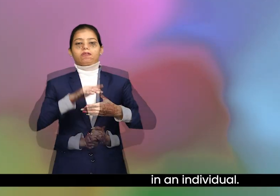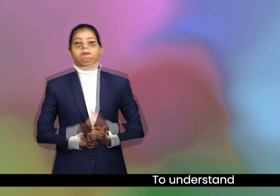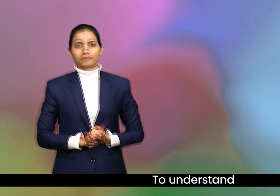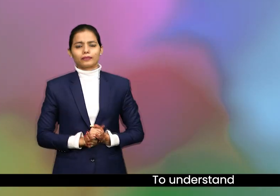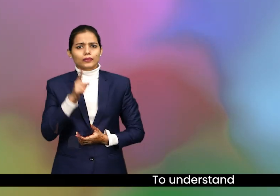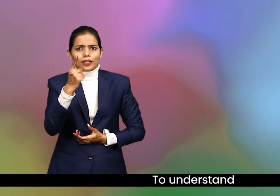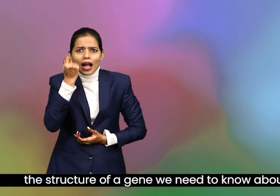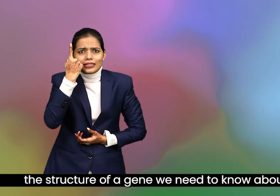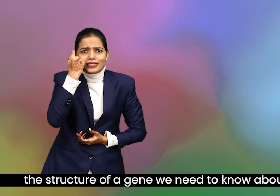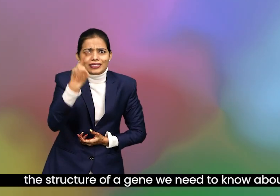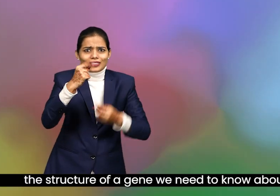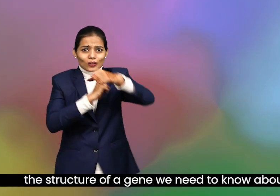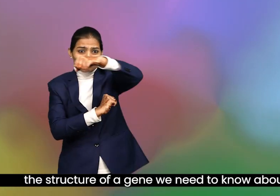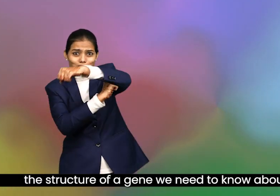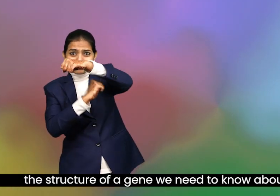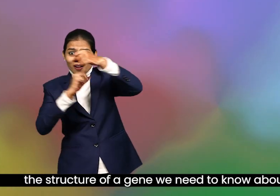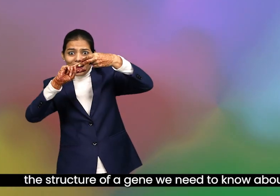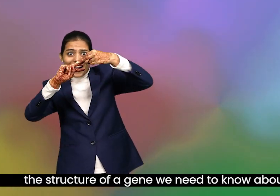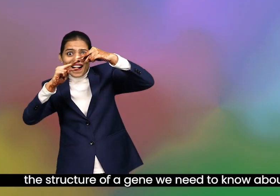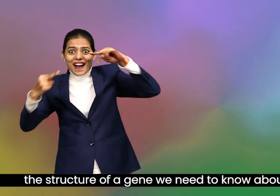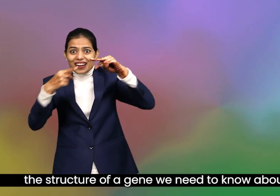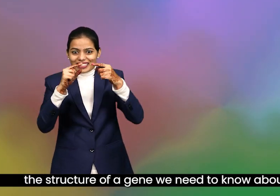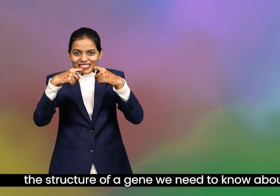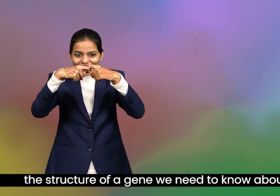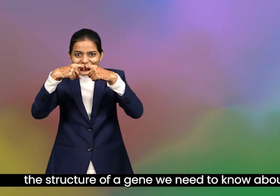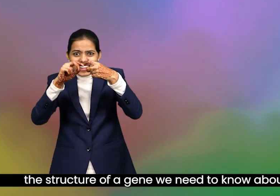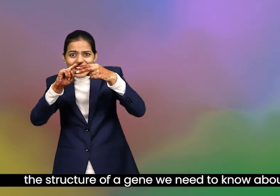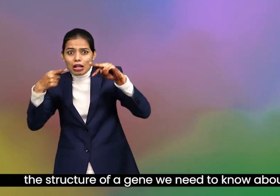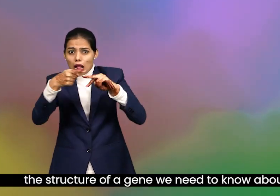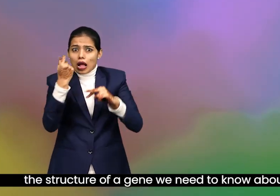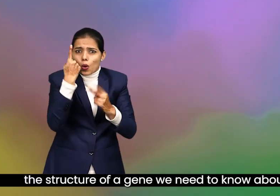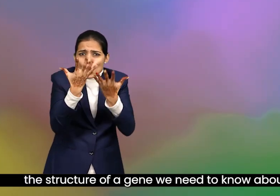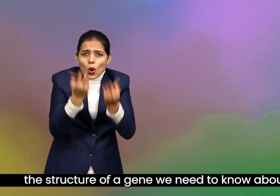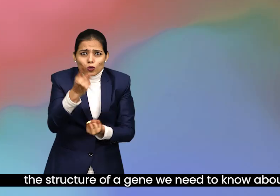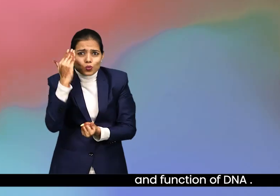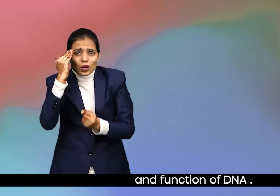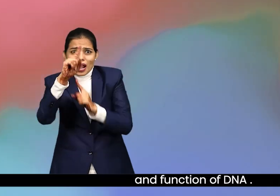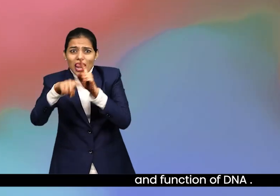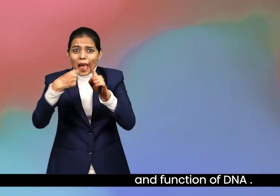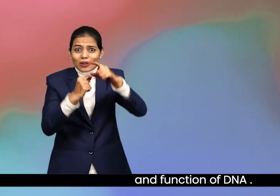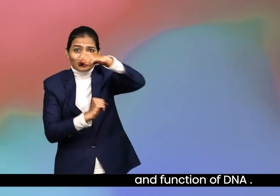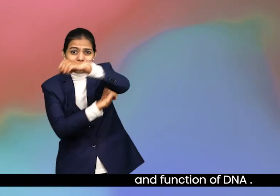To ஒரு understand the மரபணுவின் structure of கட்டமைப்பை a gene, புரிந்து கொள்ள we need to know டிஎன்ஏவின் about அமைப்பு மற்றும் the செயல்பாடு structure பற்றி நாம் and தெரிந்து function கொள்ள வேண்டும். of